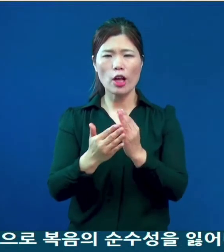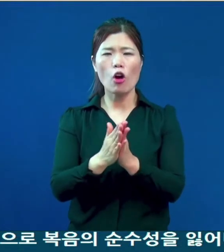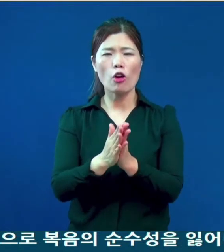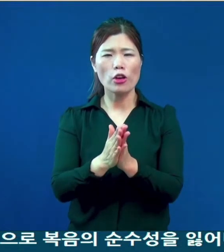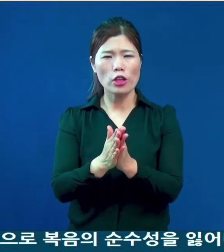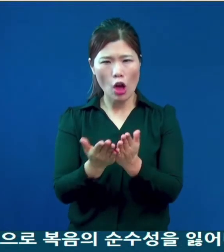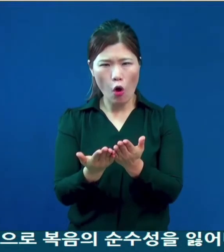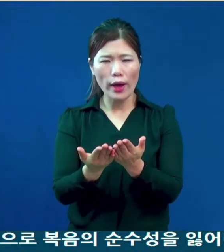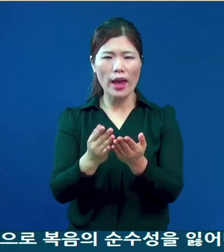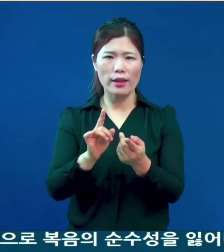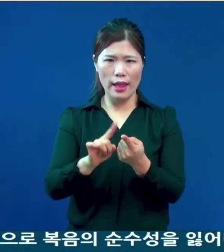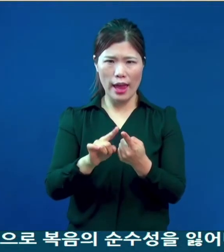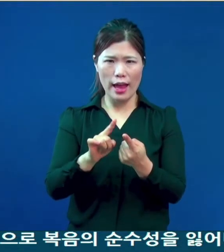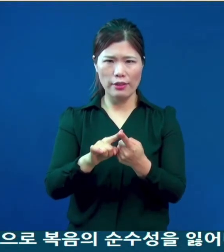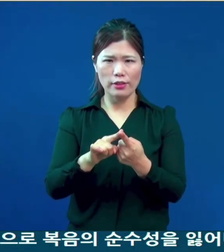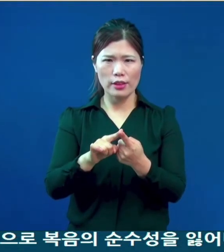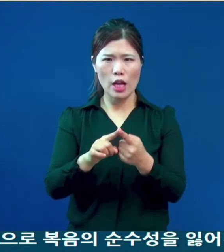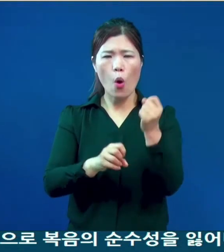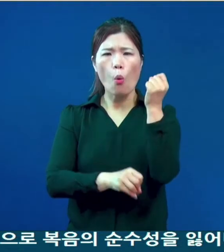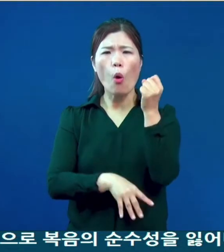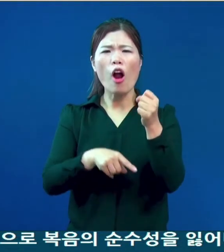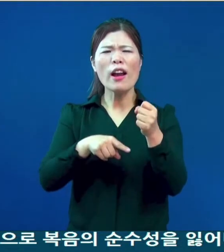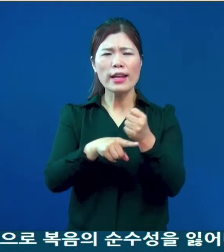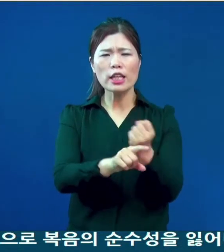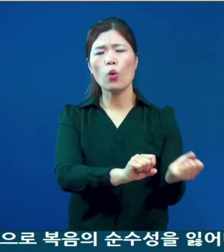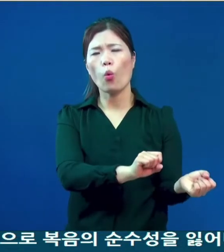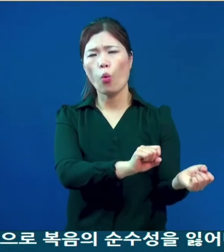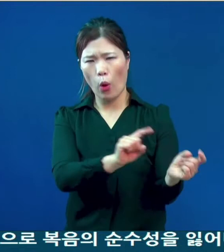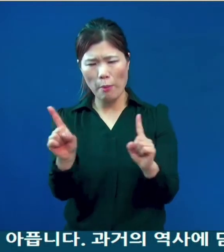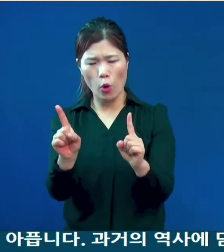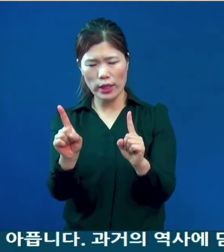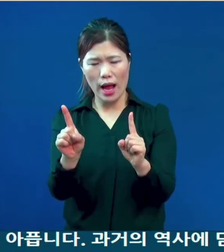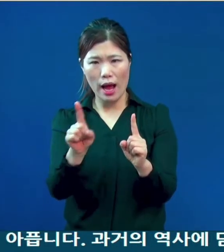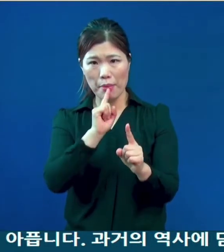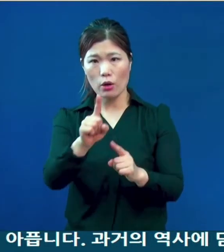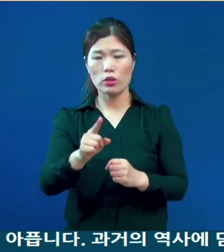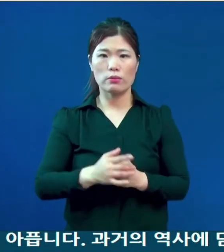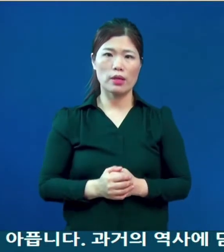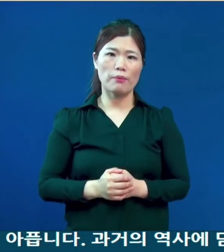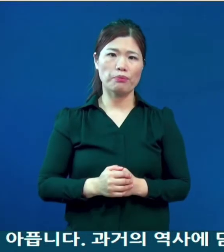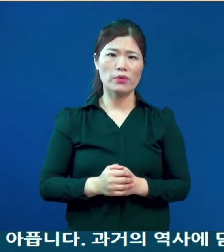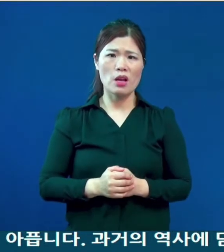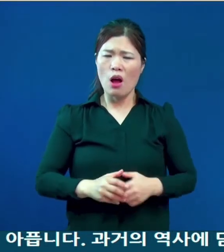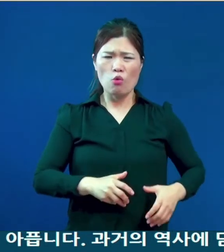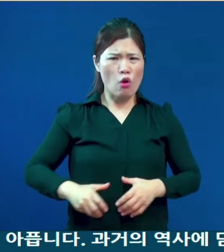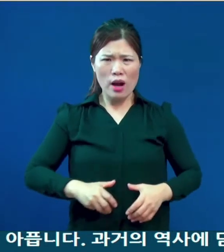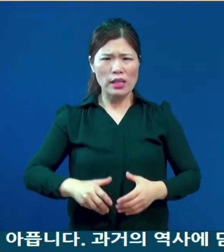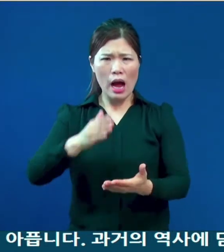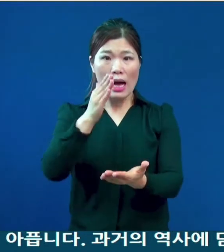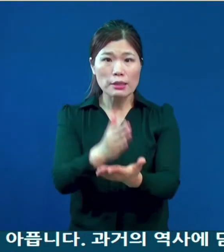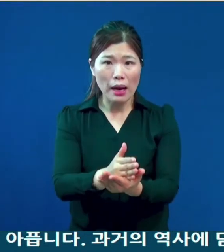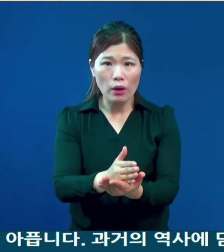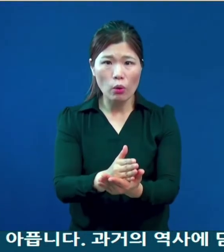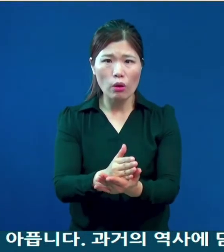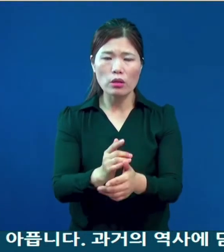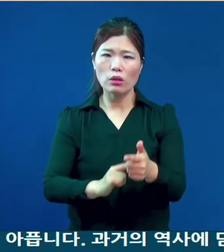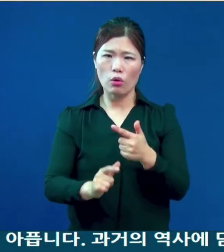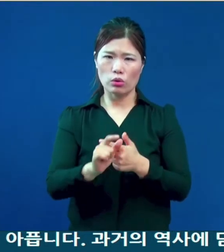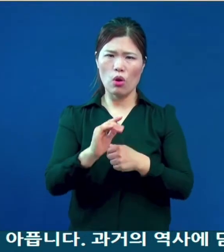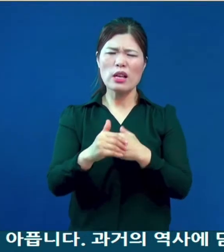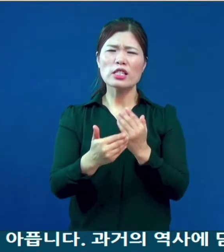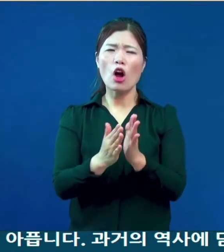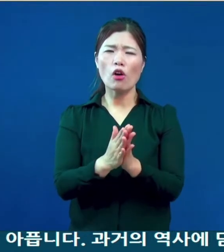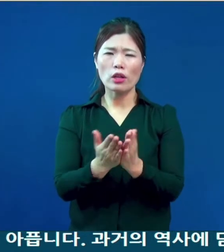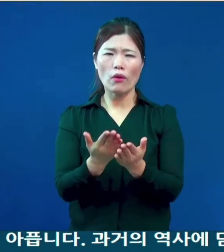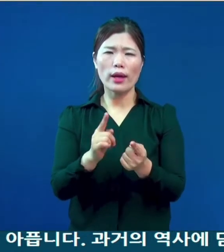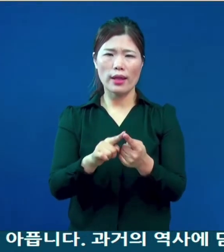회복하는 것이다 라고 생각합니다. 상황에 흔들리지 말고 우왕좌왕하지 말고 더욱더 성경의